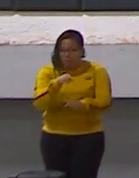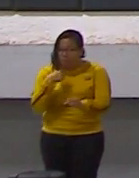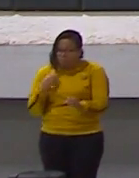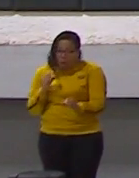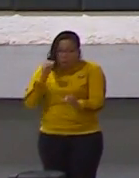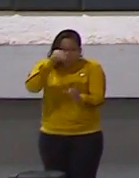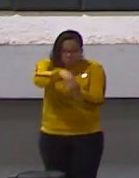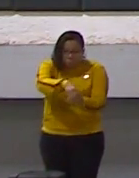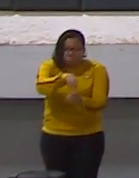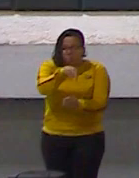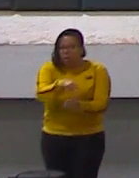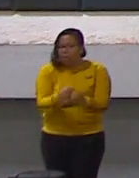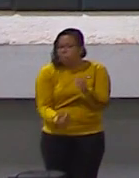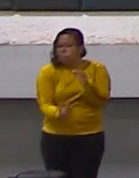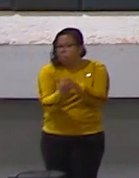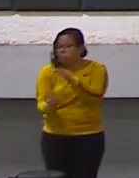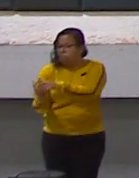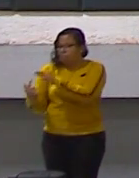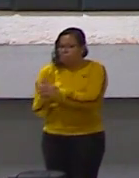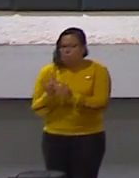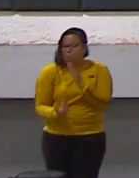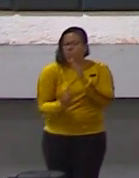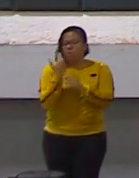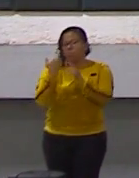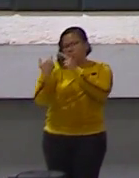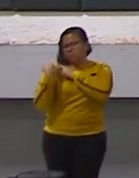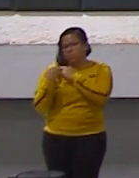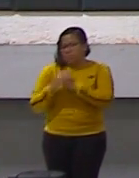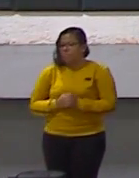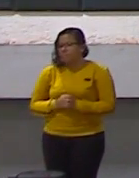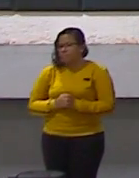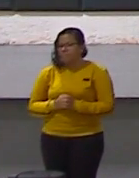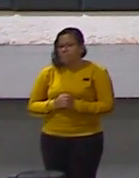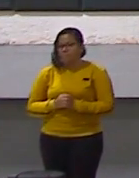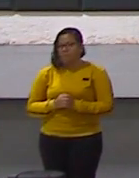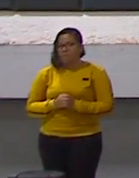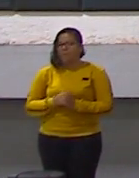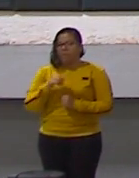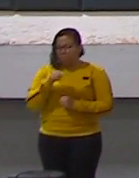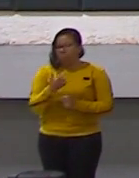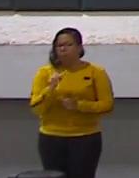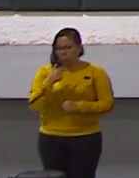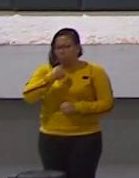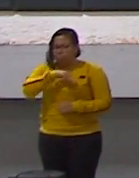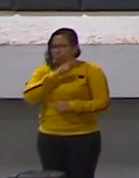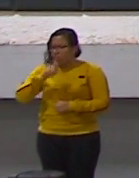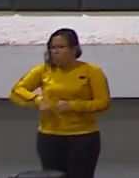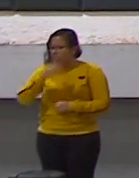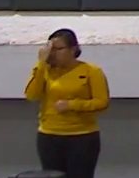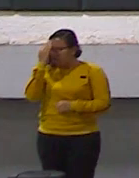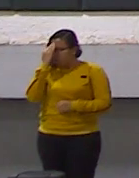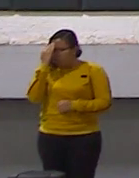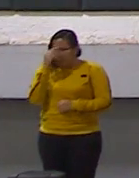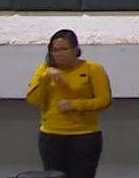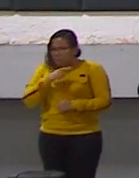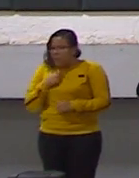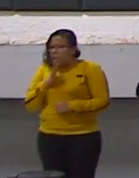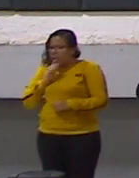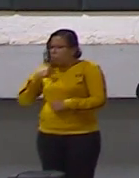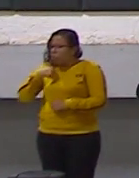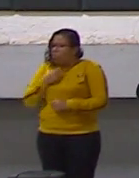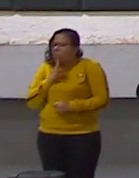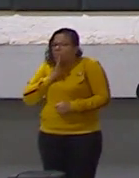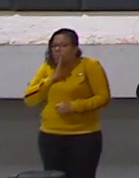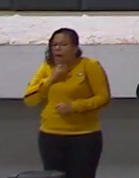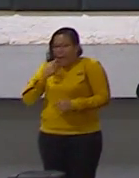entonces ya aparecen otras responsabilidades tenemos que saber quiénes somos y aquí sí yo creo que hay